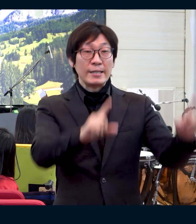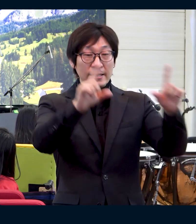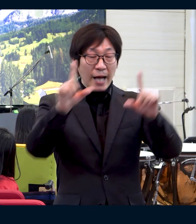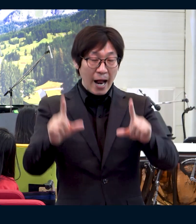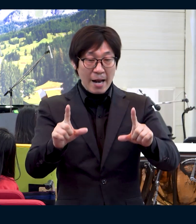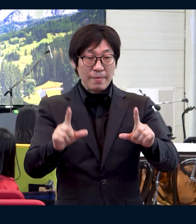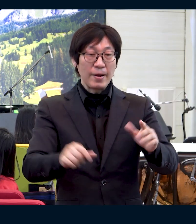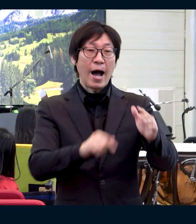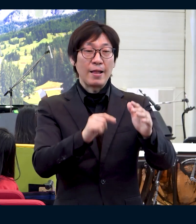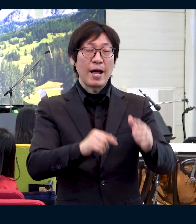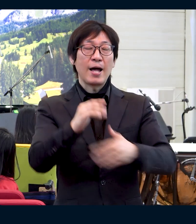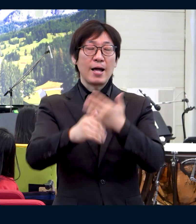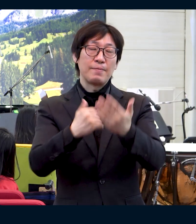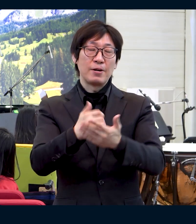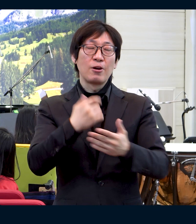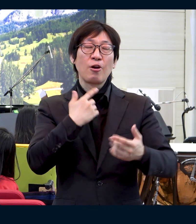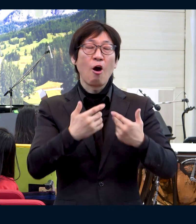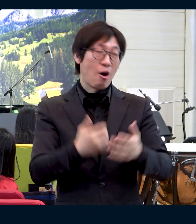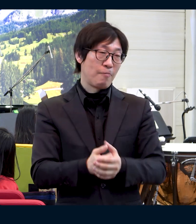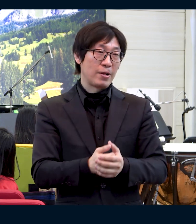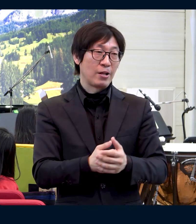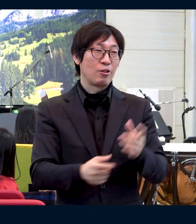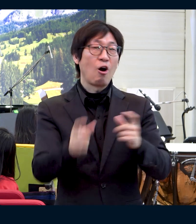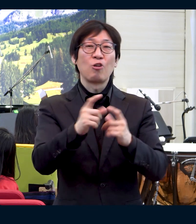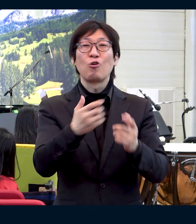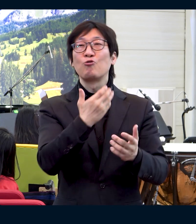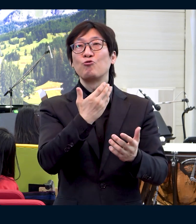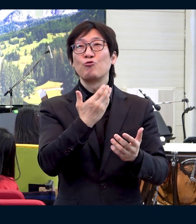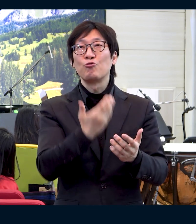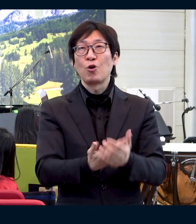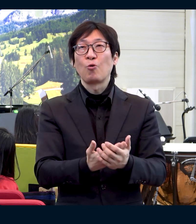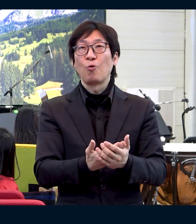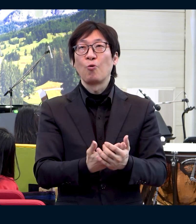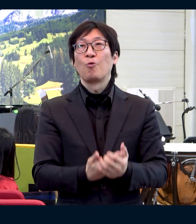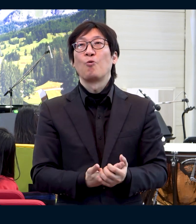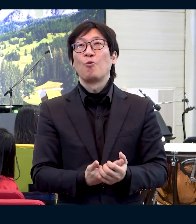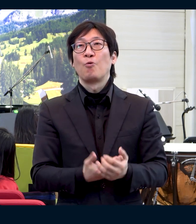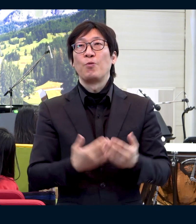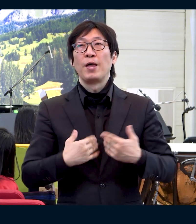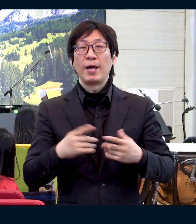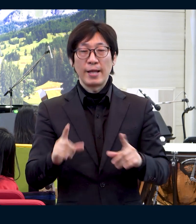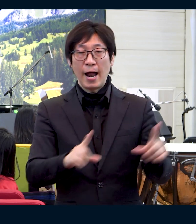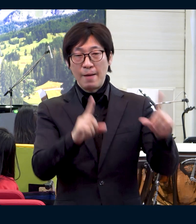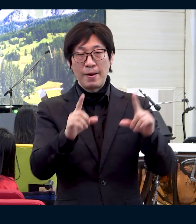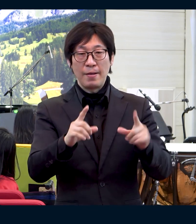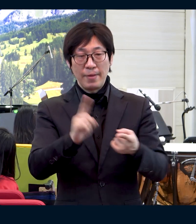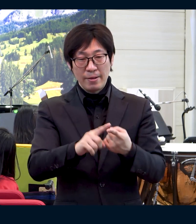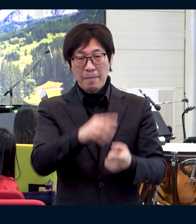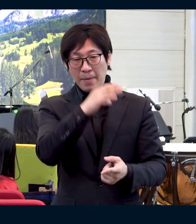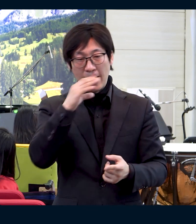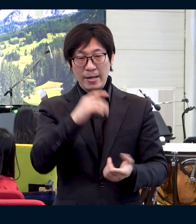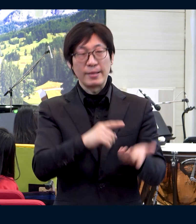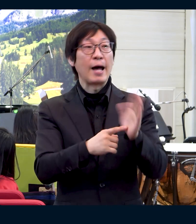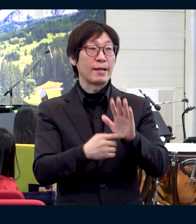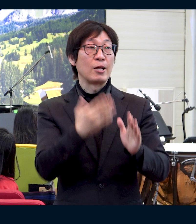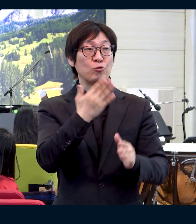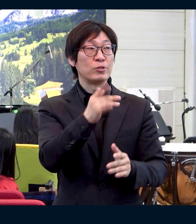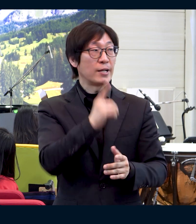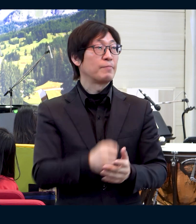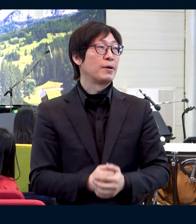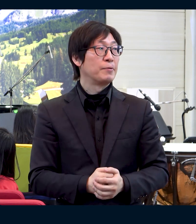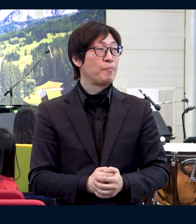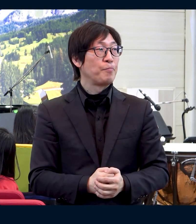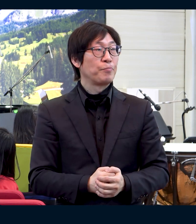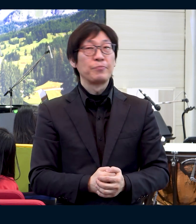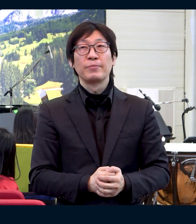하나님을 체험하는 것이 너무도 중요하고 나의 삶을 바르게 이해할 수 있다는 것입니다. 그때